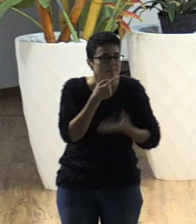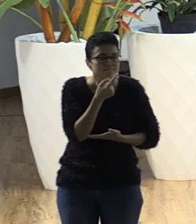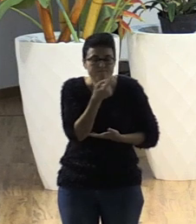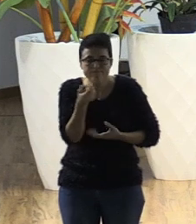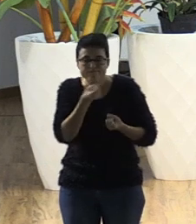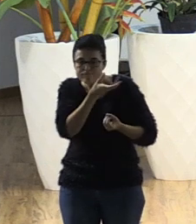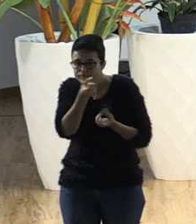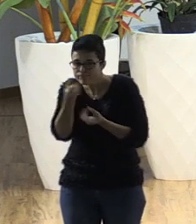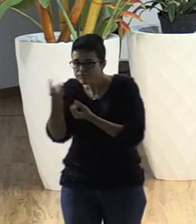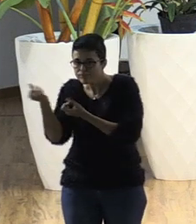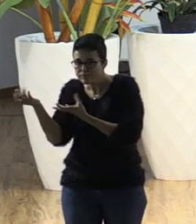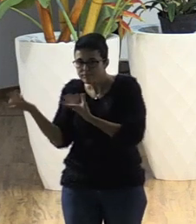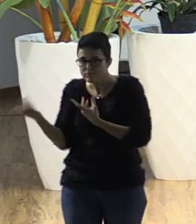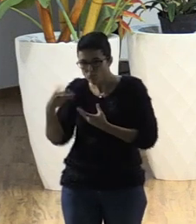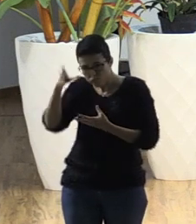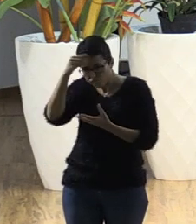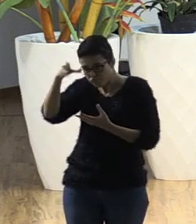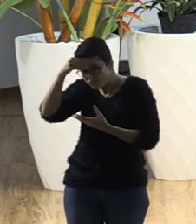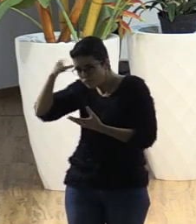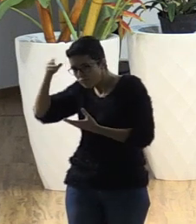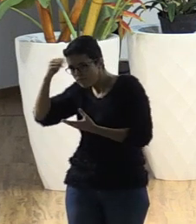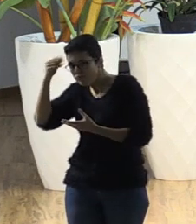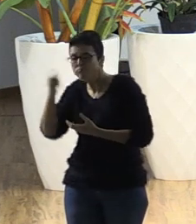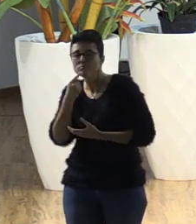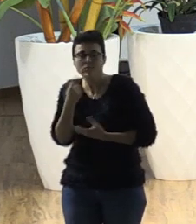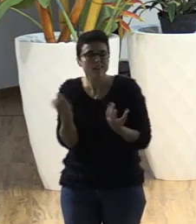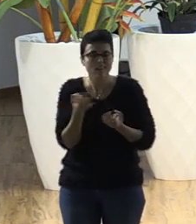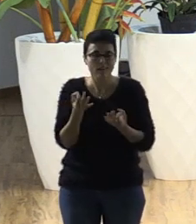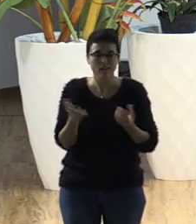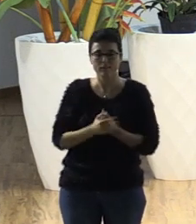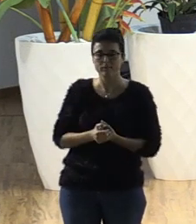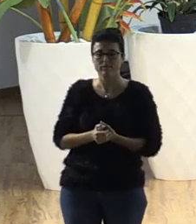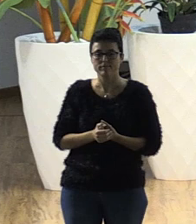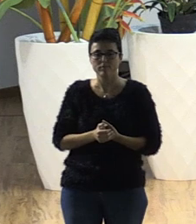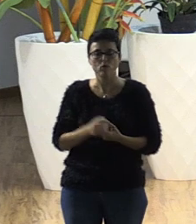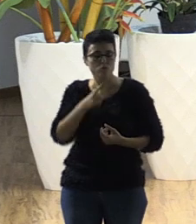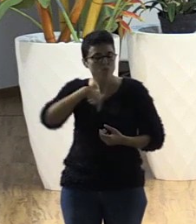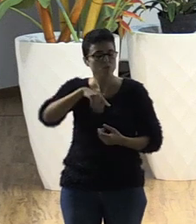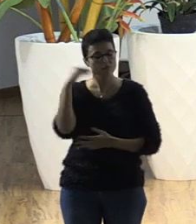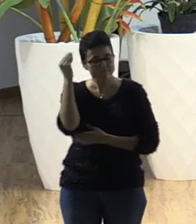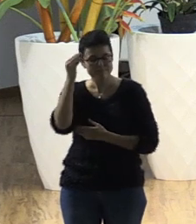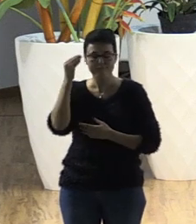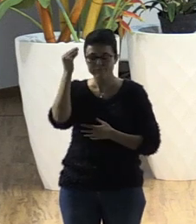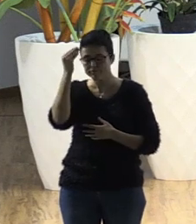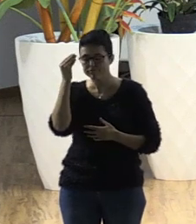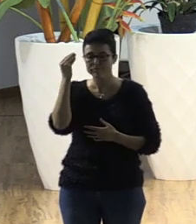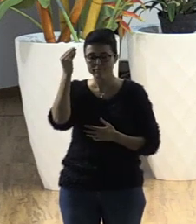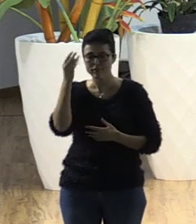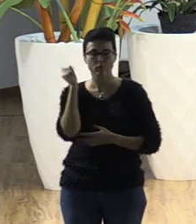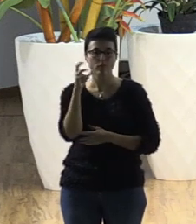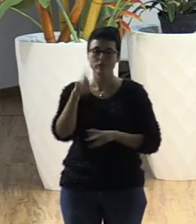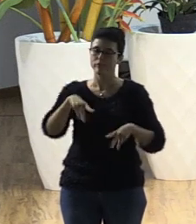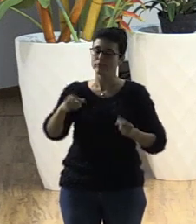como para que se quedaran, para reflexionar y pensar una vez que acabe el congreso?